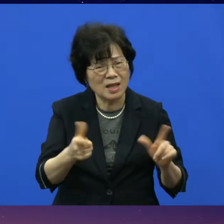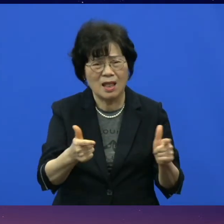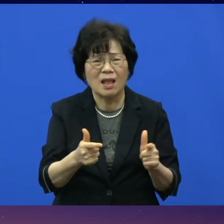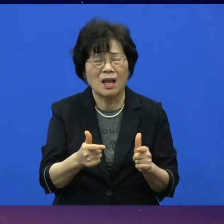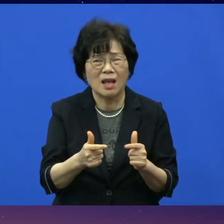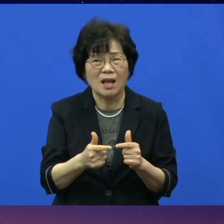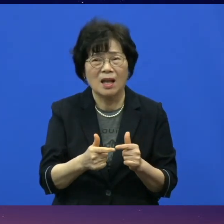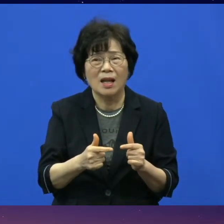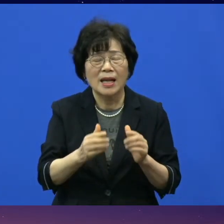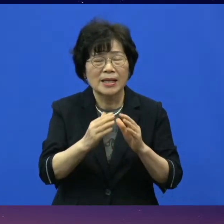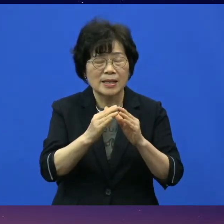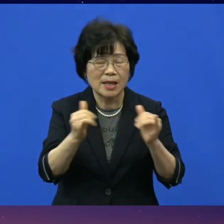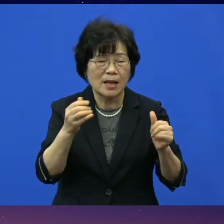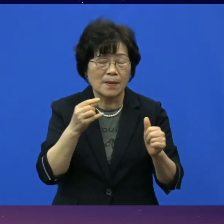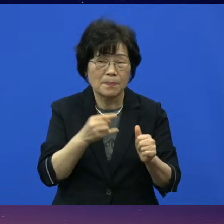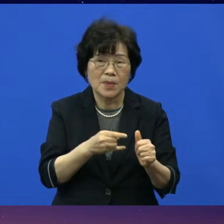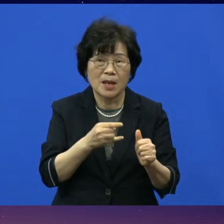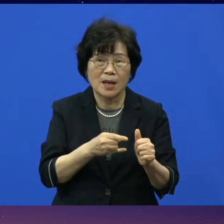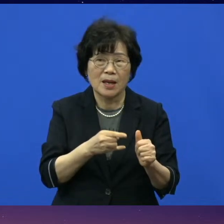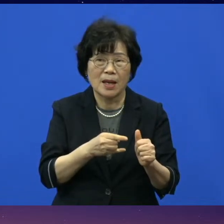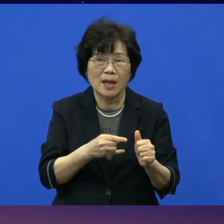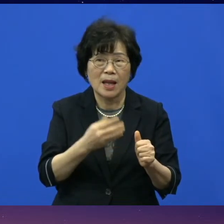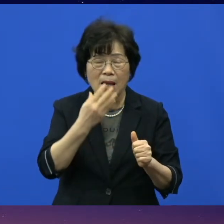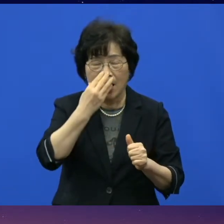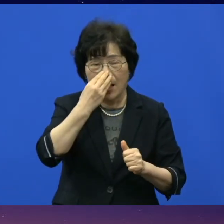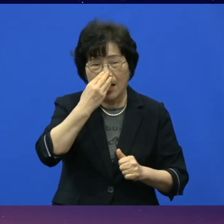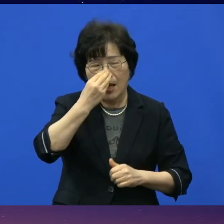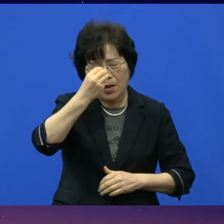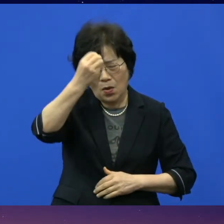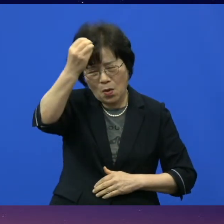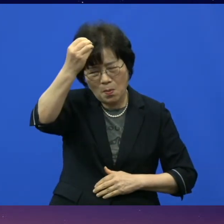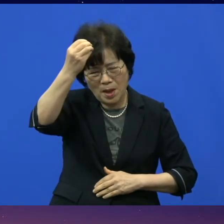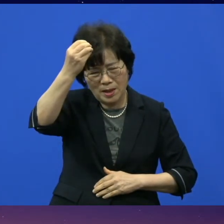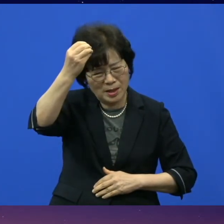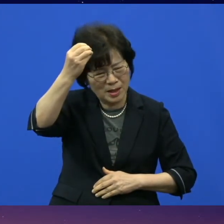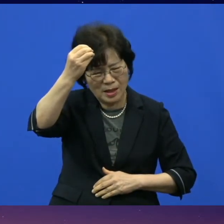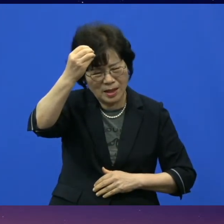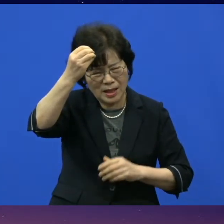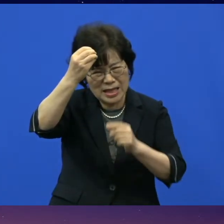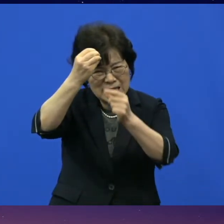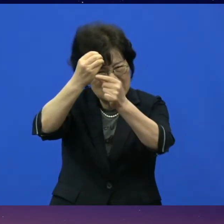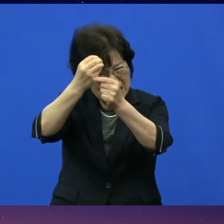여러분, 인간에게 이 교만은 치유되지 않는 고질병이에요.